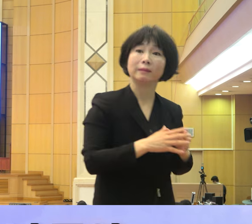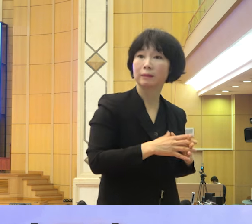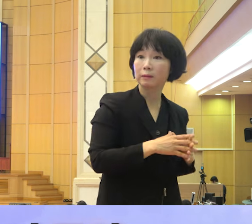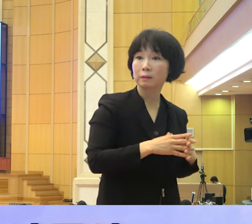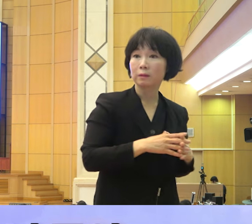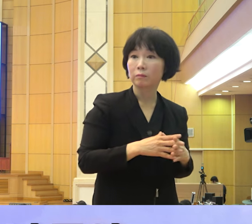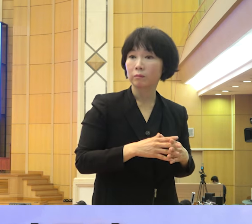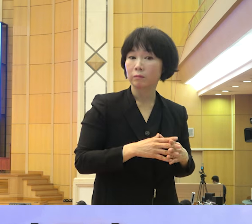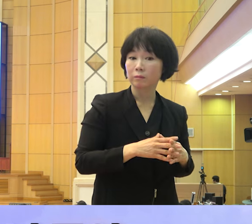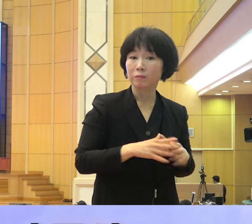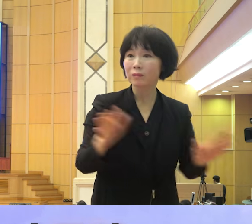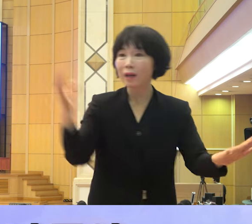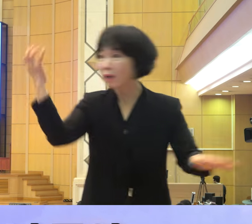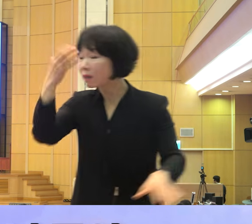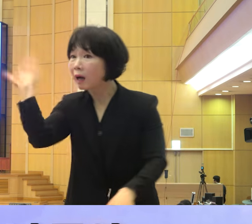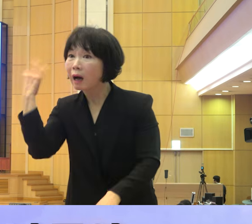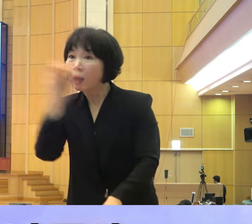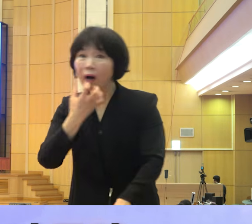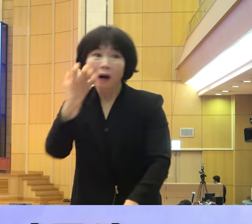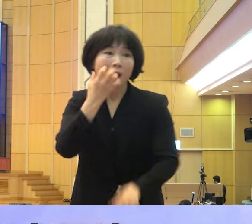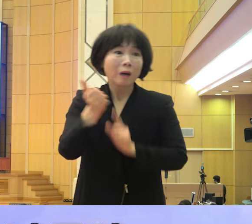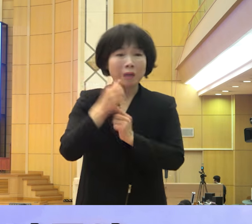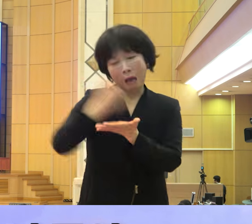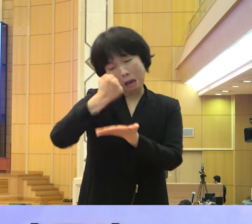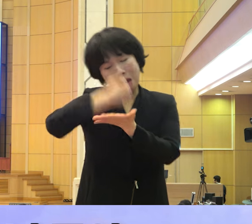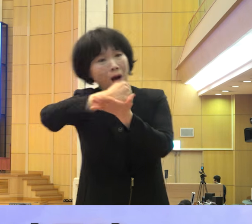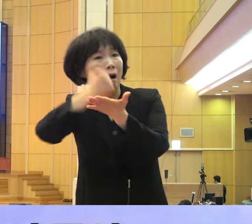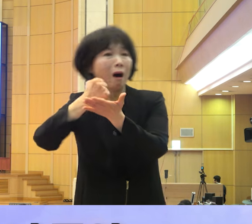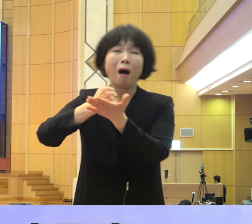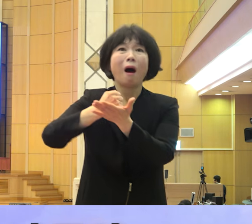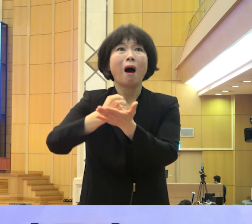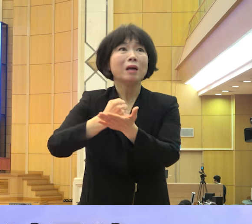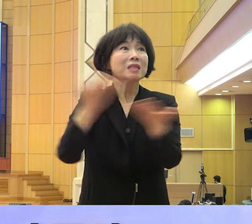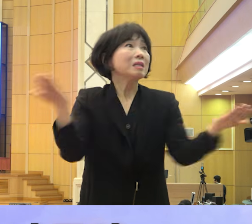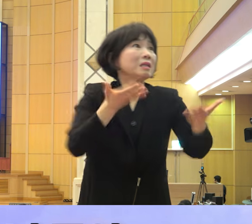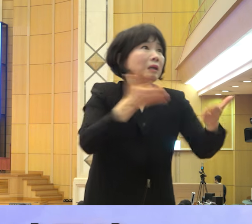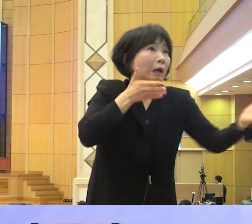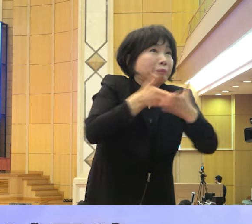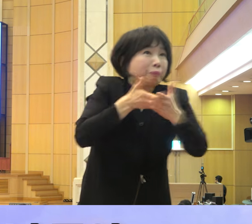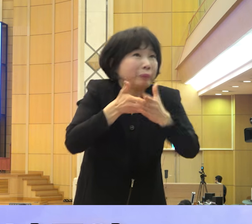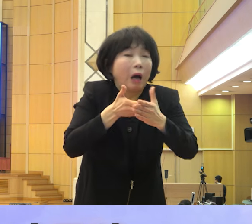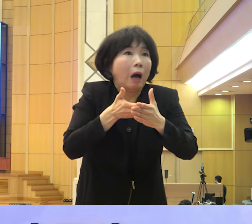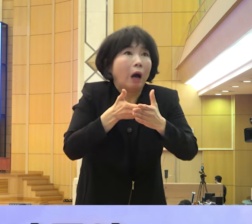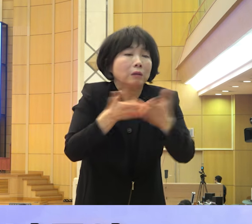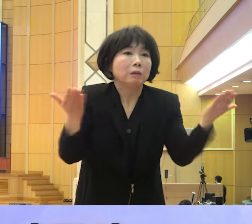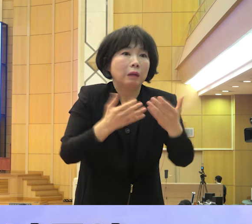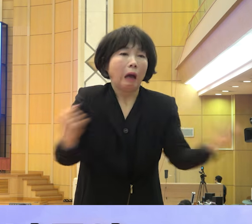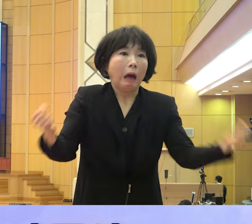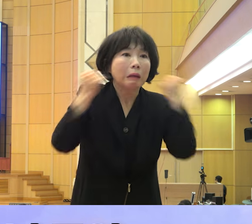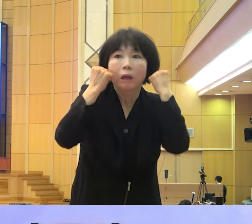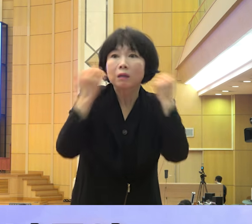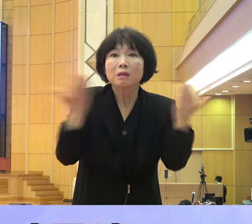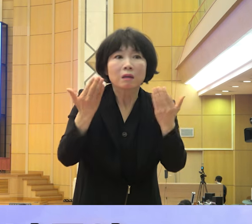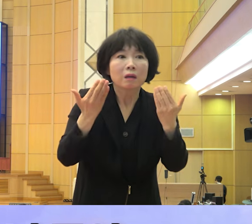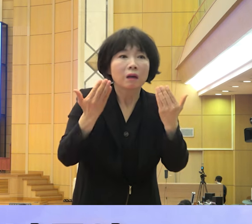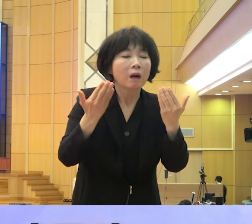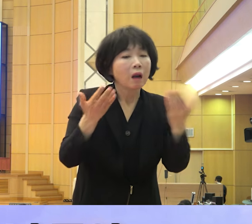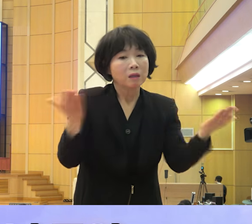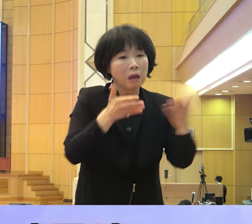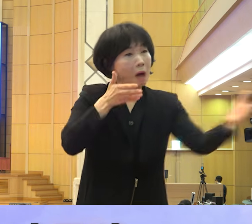아세요? 나는 왜 하는 일마다 안 되고 뭔 하려고만